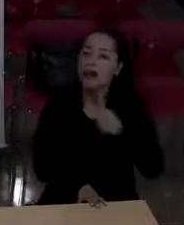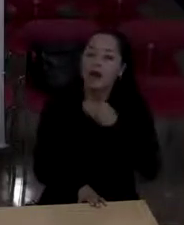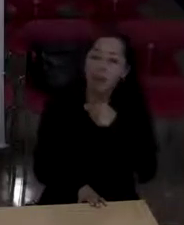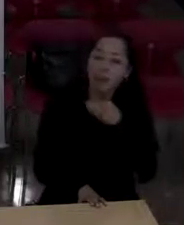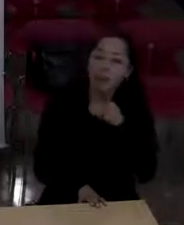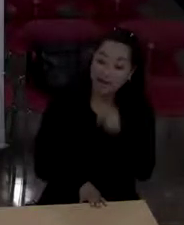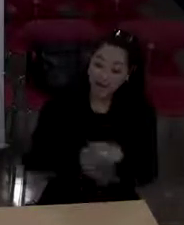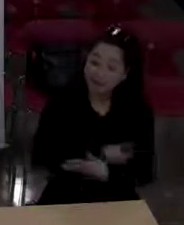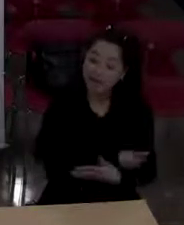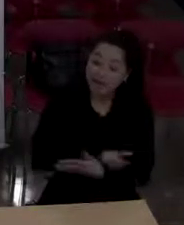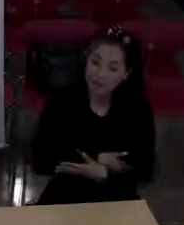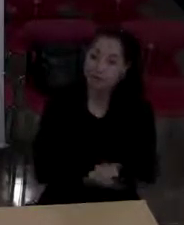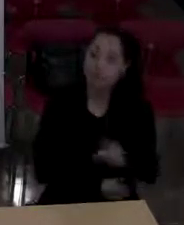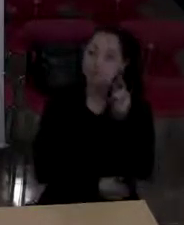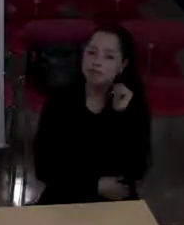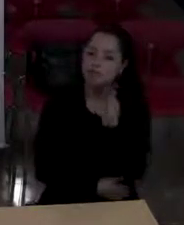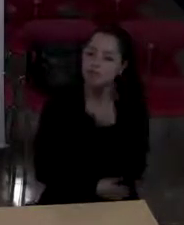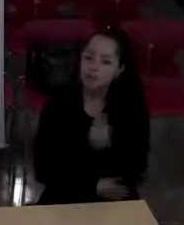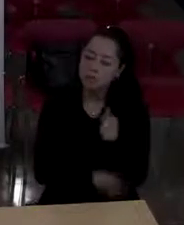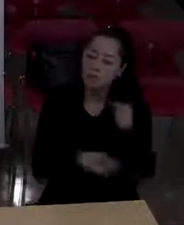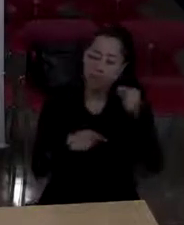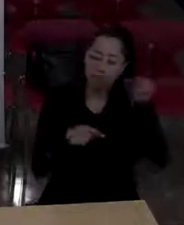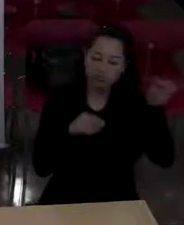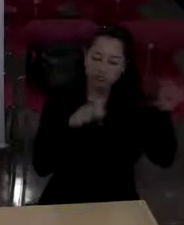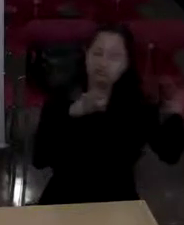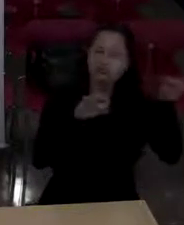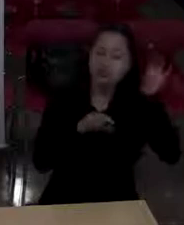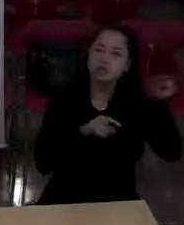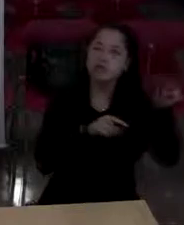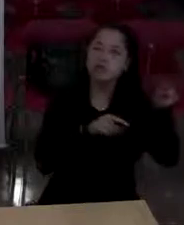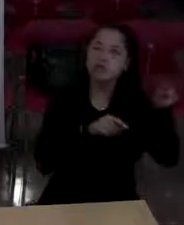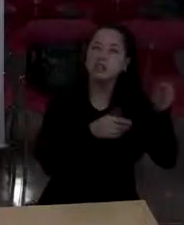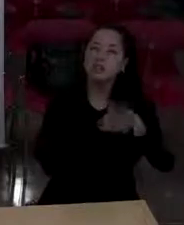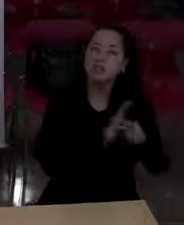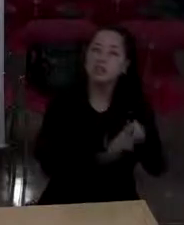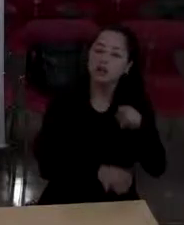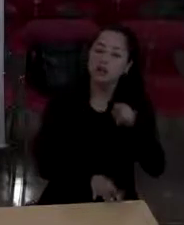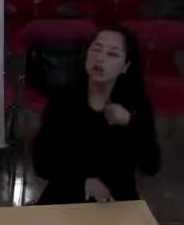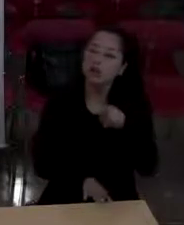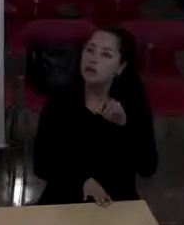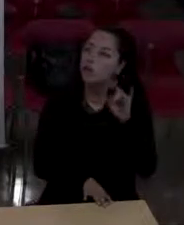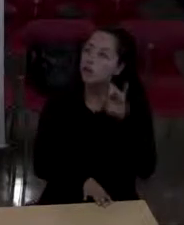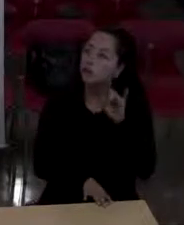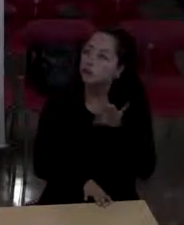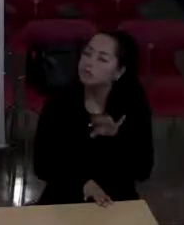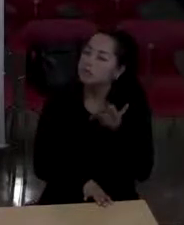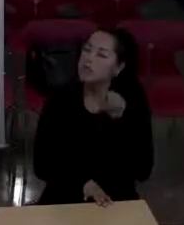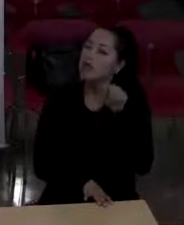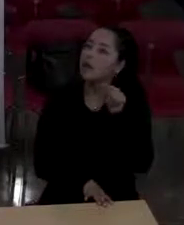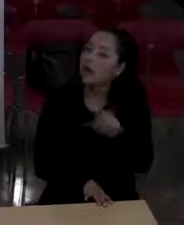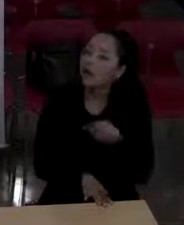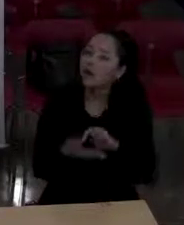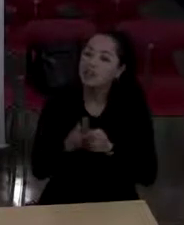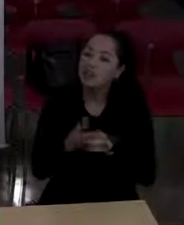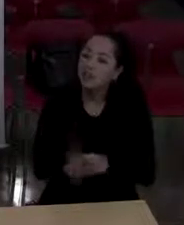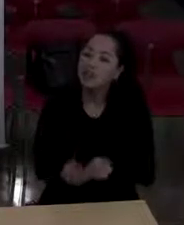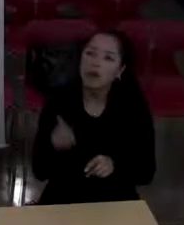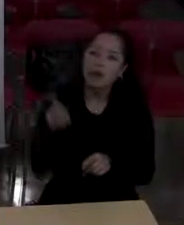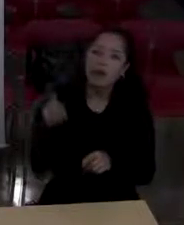auditivo, pues también se va a tener una comprensión de ese sonido, de lo que significa en el mundo, para también poder atribuirle